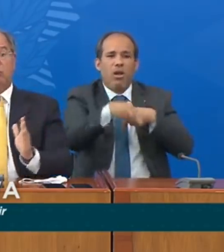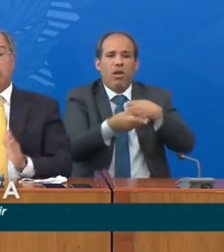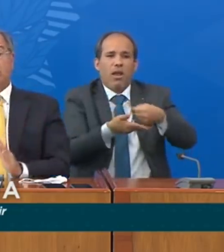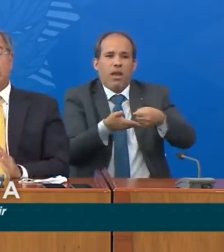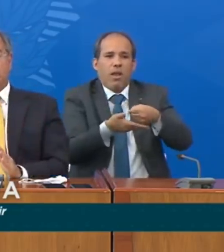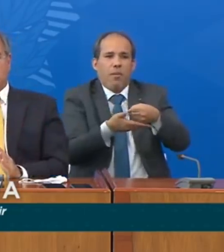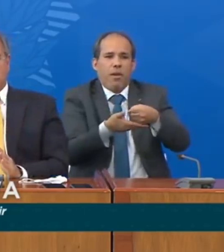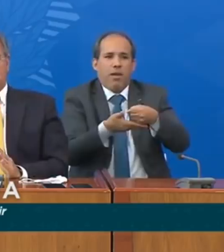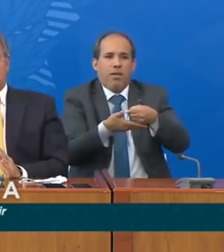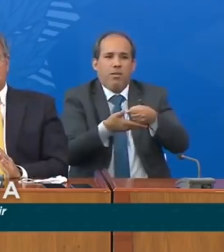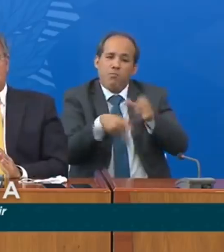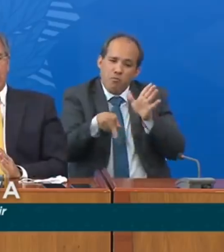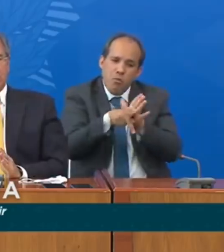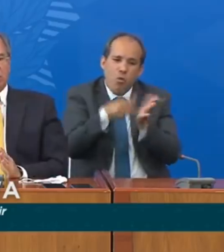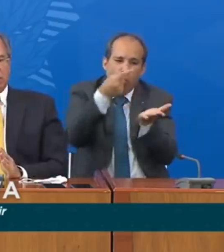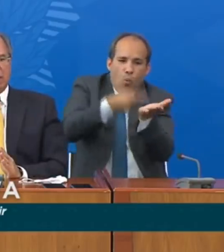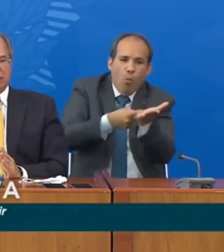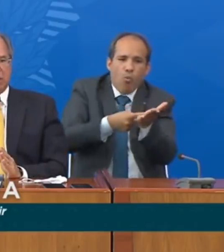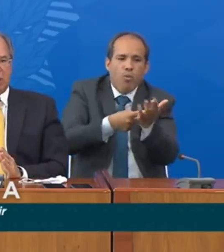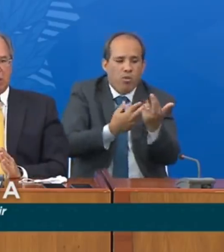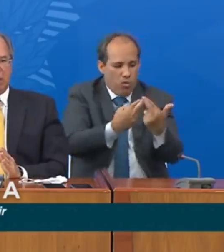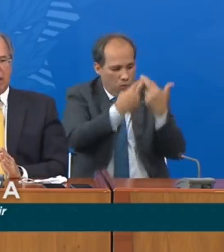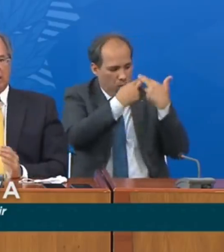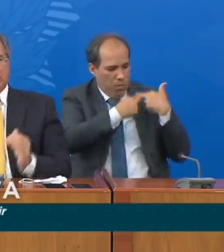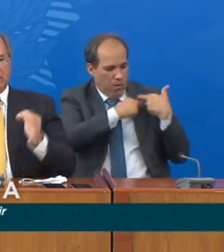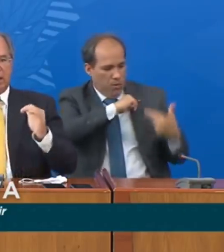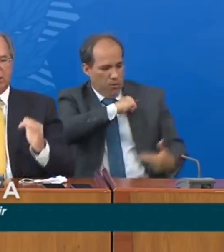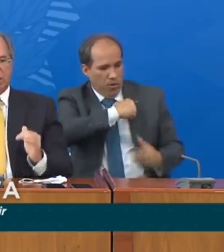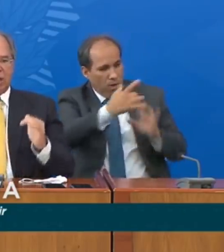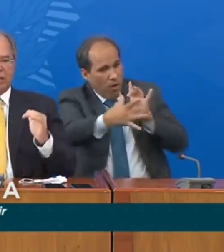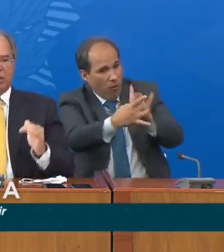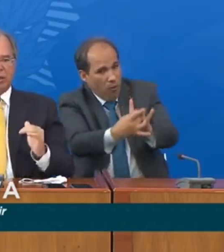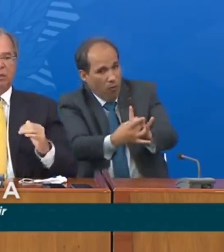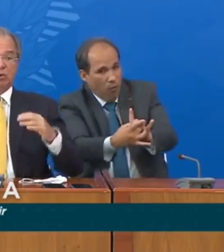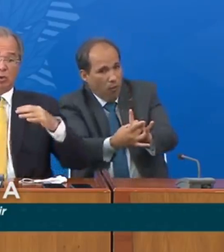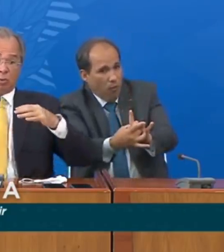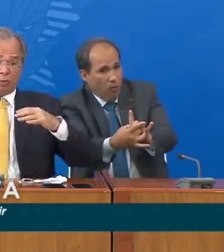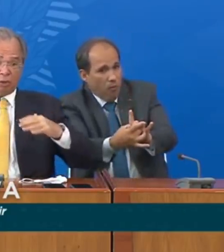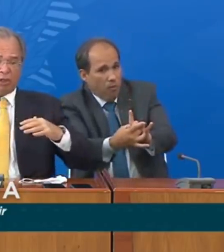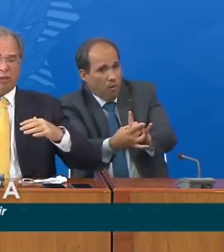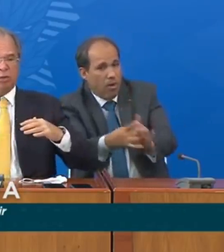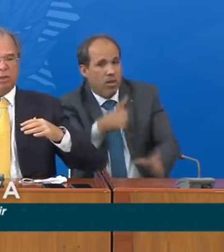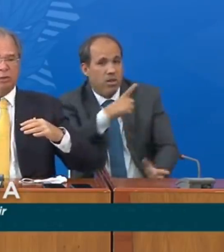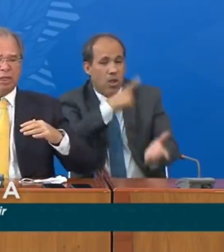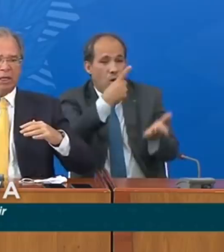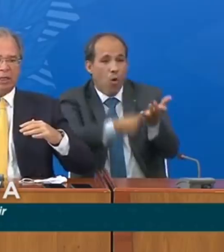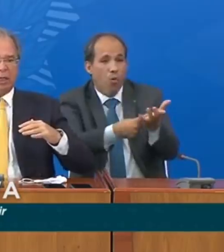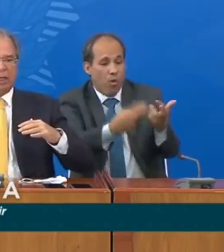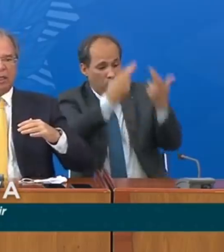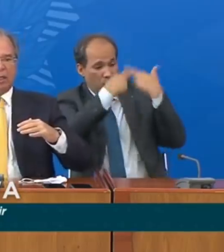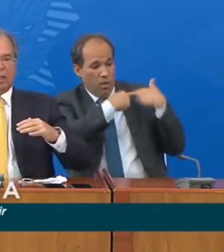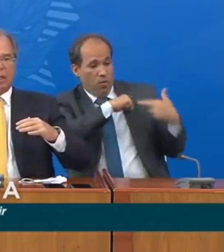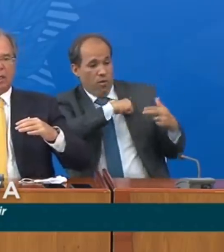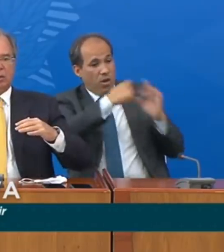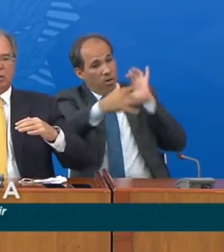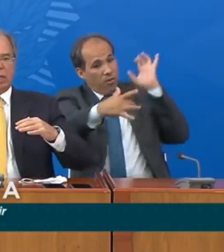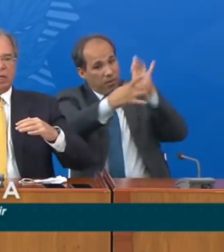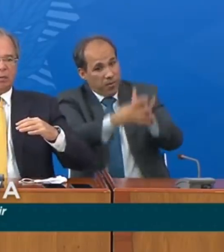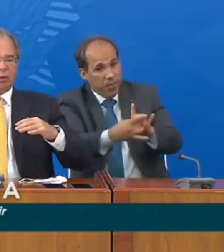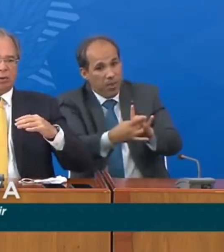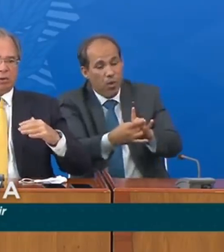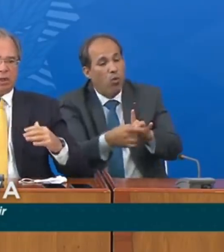nosso compromisso com a responsabilidade fiscal. Essa ideia de que, olha, nós temos um compromisso de responsabilidade,